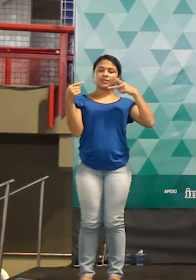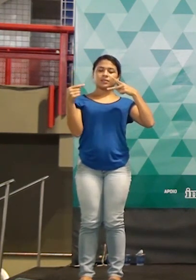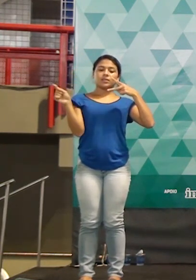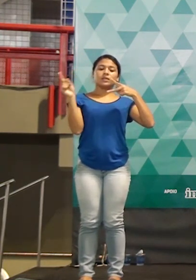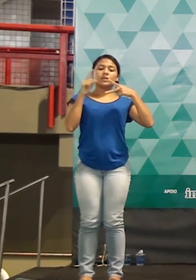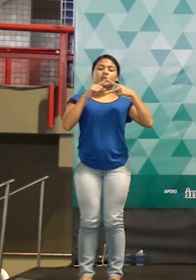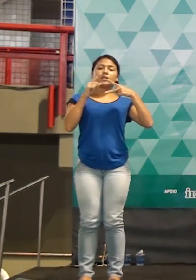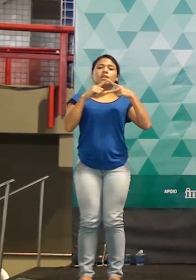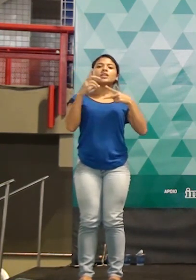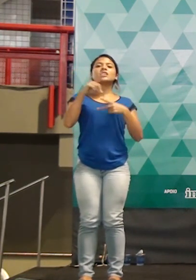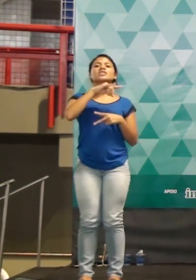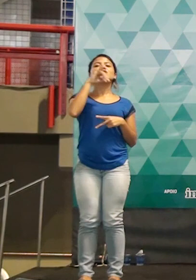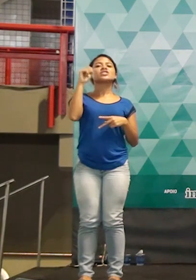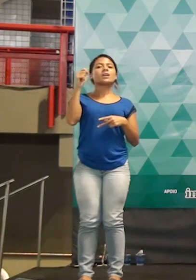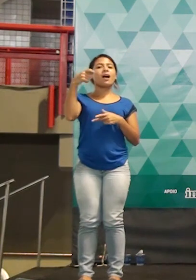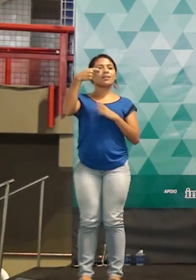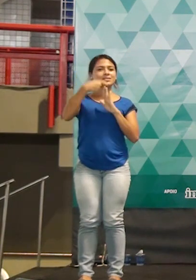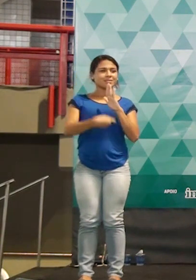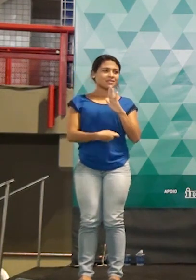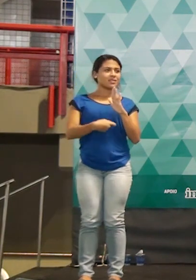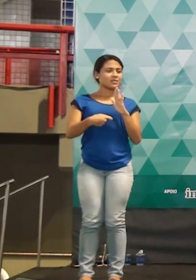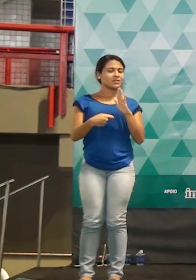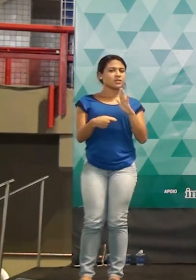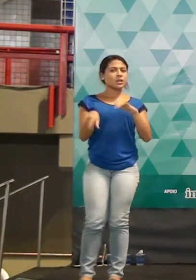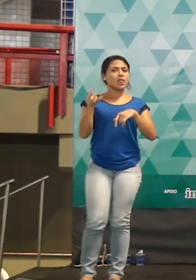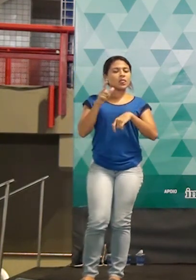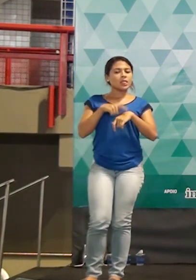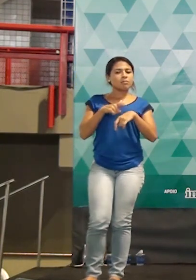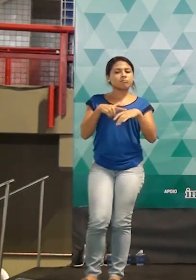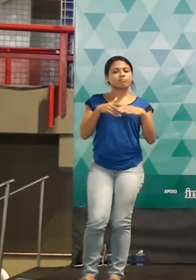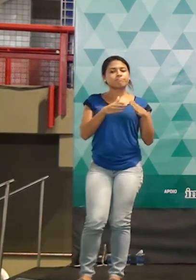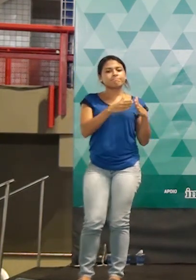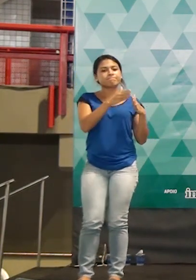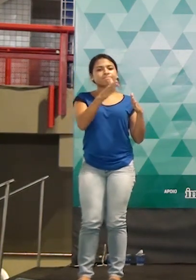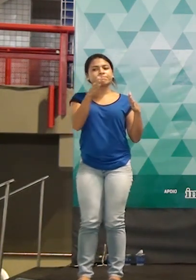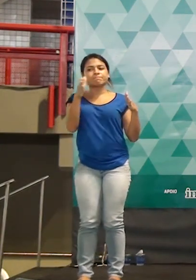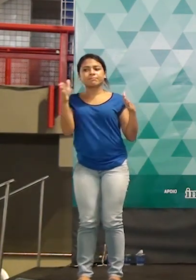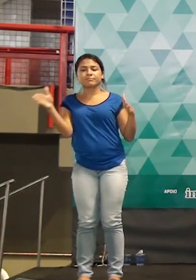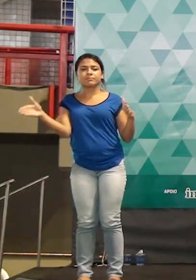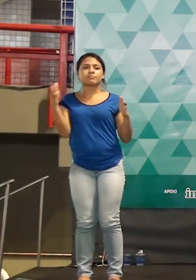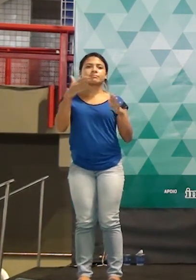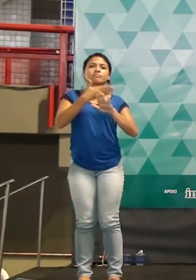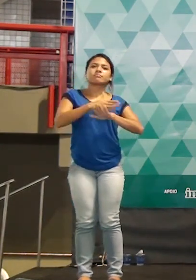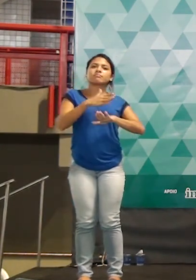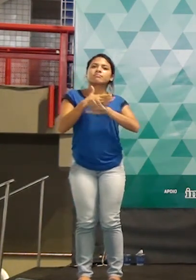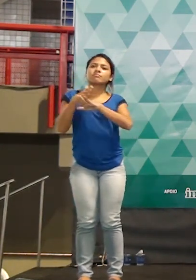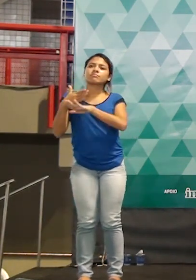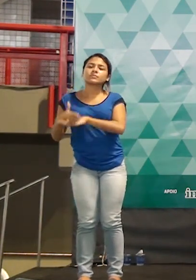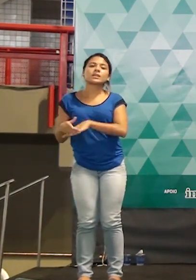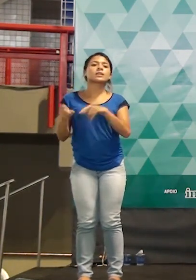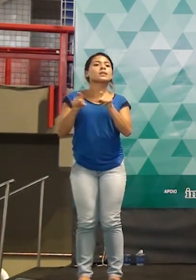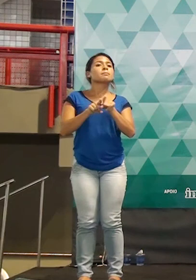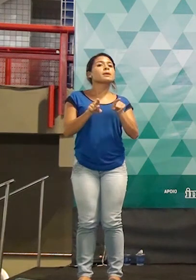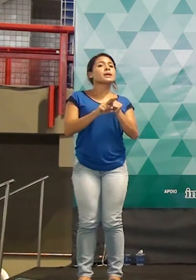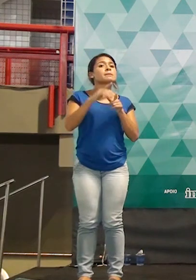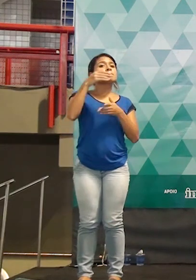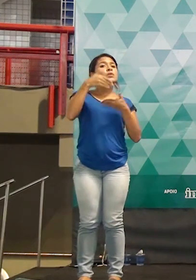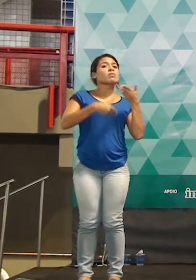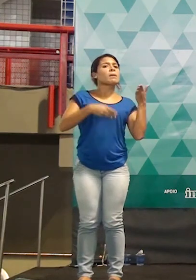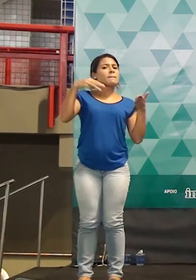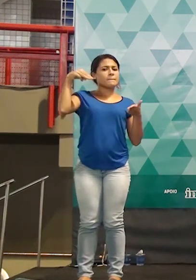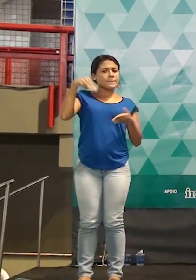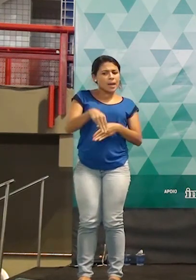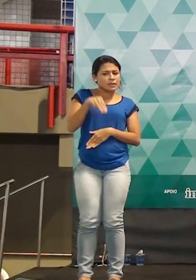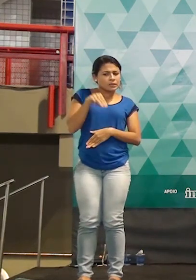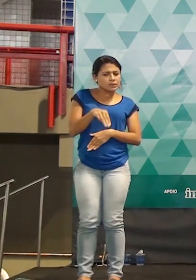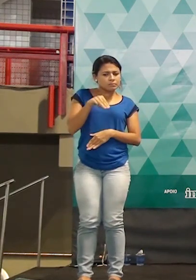da redação, que até mais tempo a instituição dá, tem prova de matemática 3h30 da tarde, o aluno já esteja